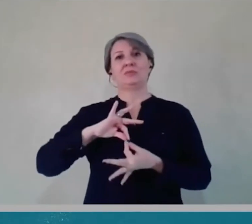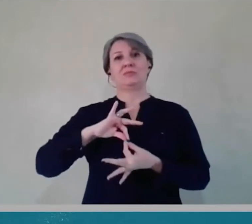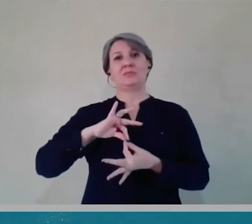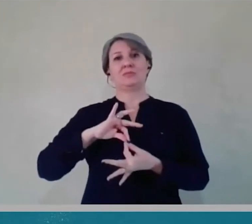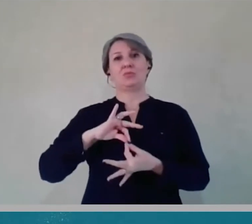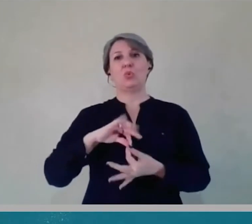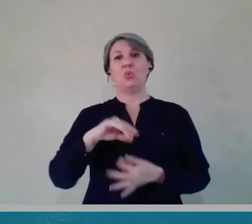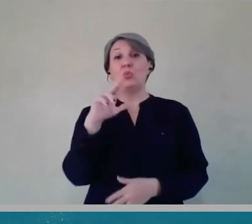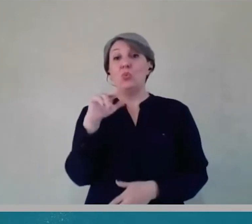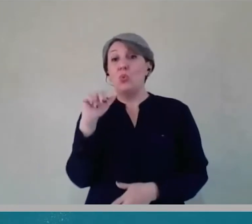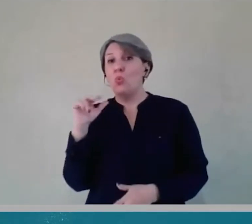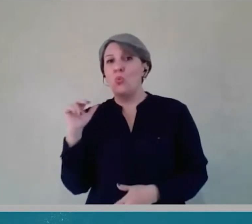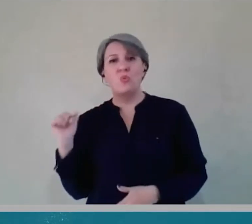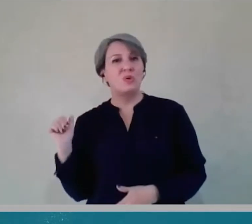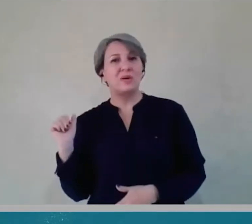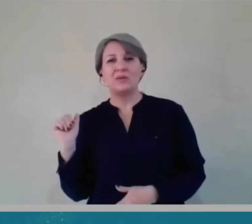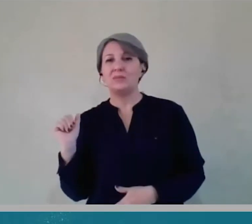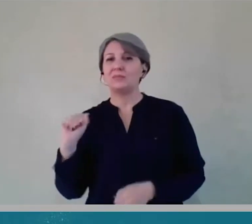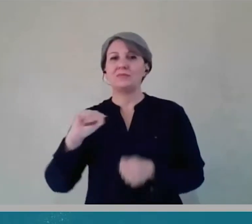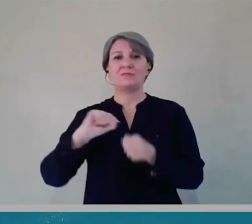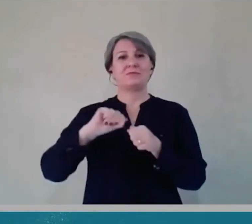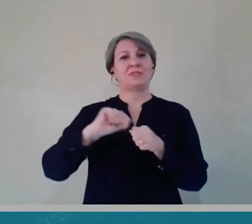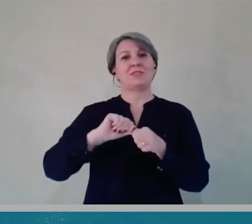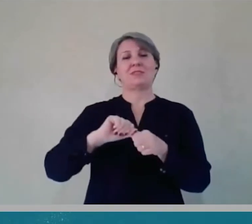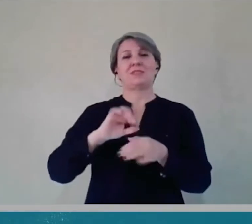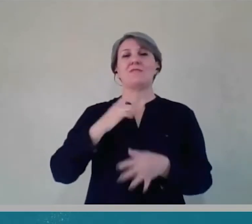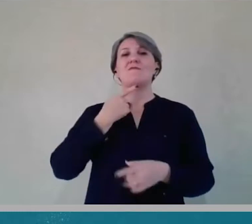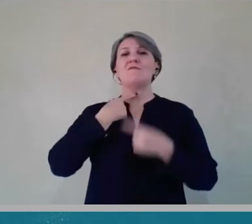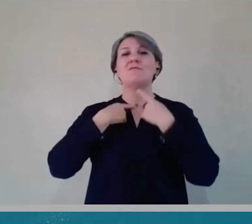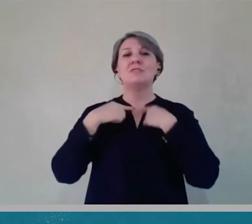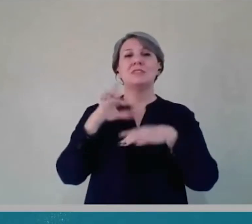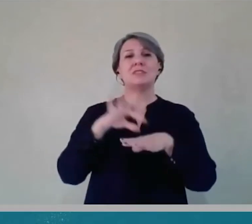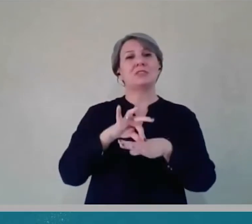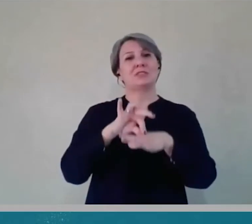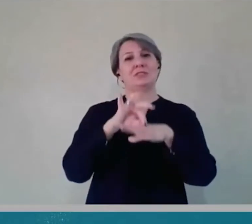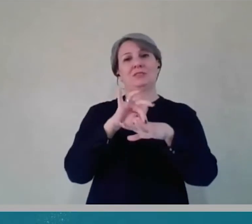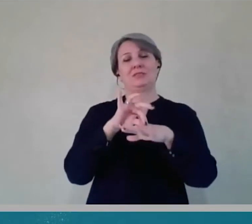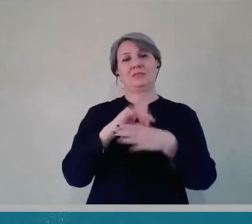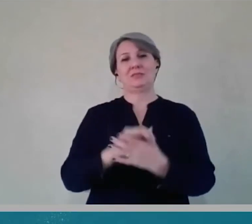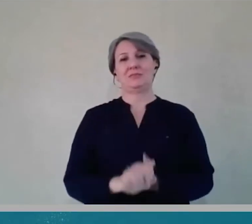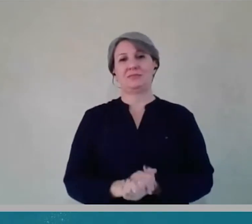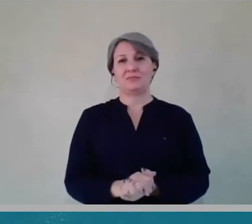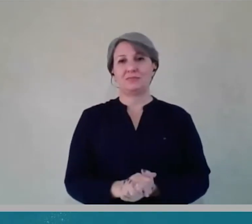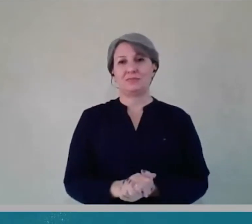mata a cobiça de fome. Então, anda no Espírito.